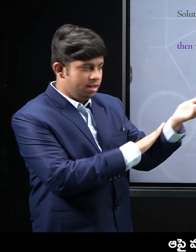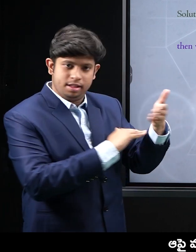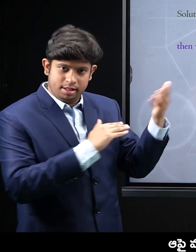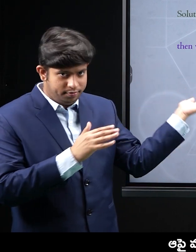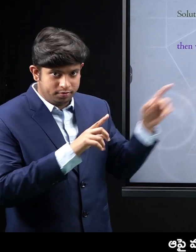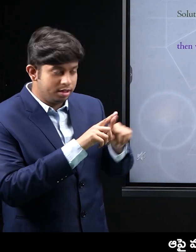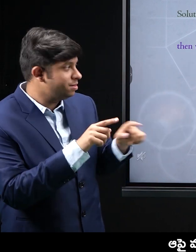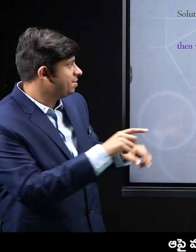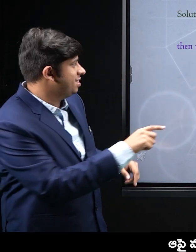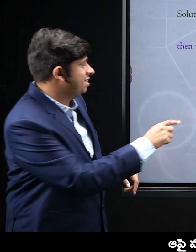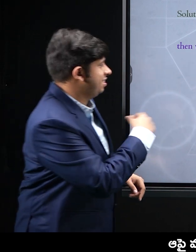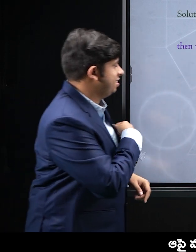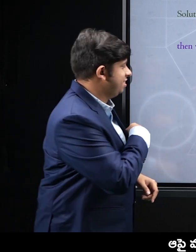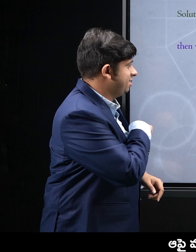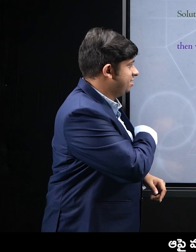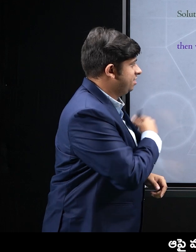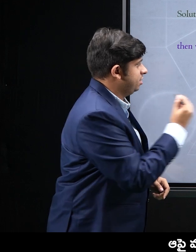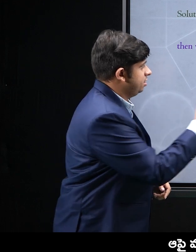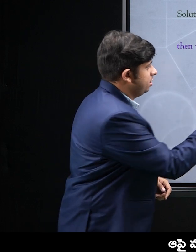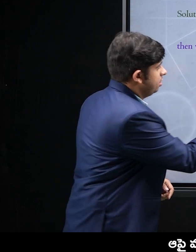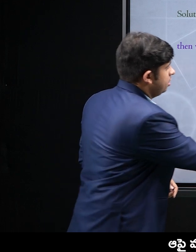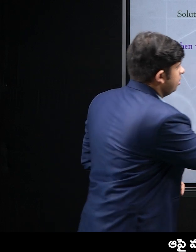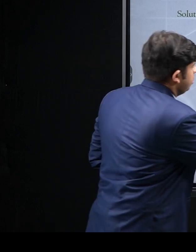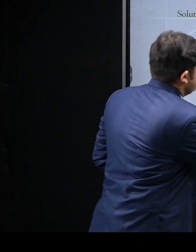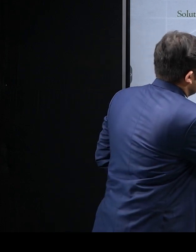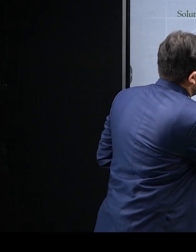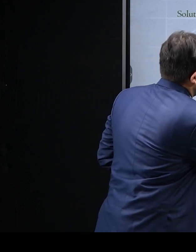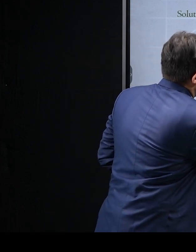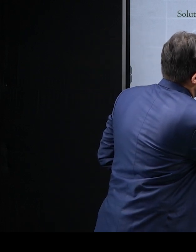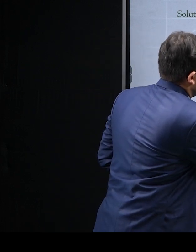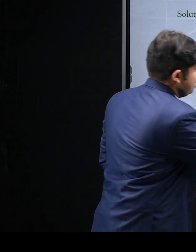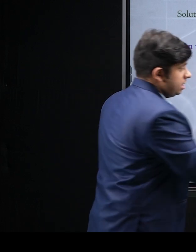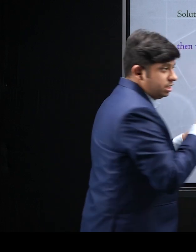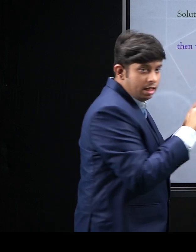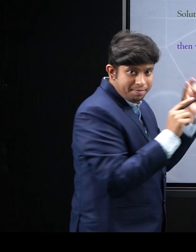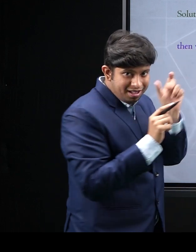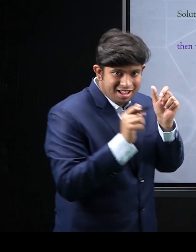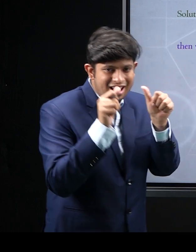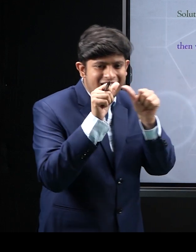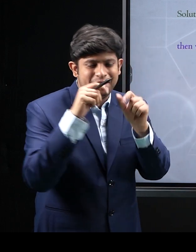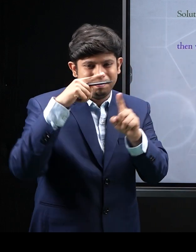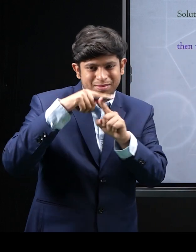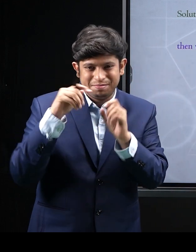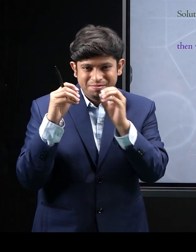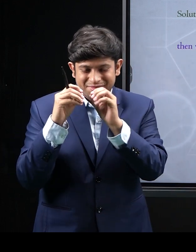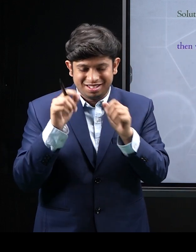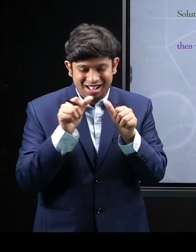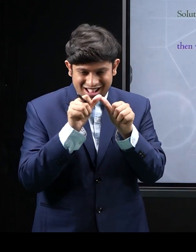మనం చతురస్రాకార సమీకరణాన్ని కనుగొంటాం. LHS = x మైనస్ 3 హోల్ స్క్వేర్ ప్లస్ 3.